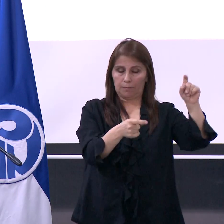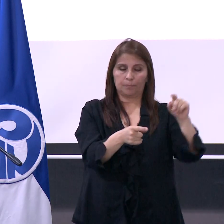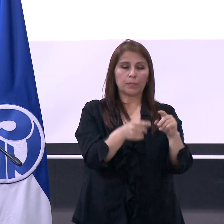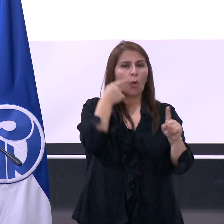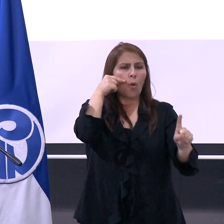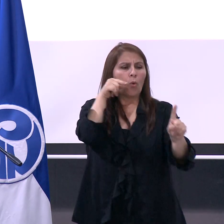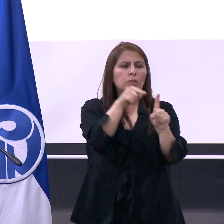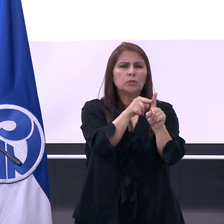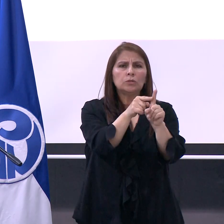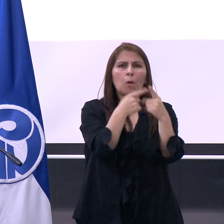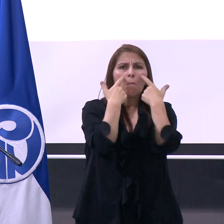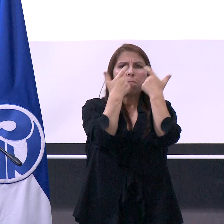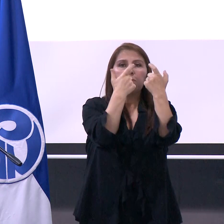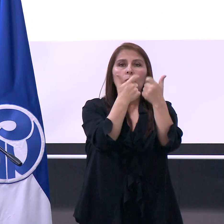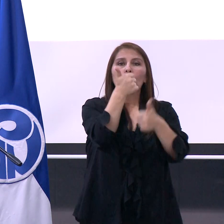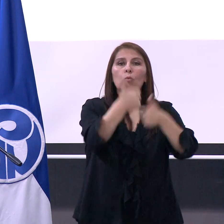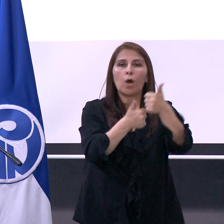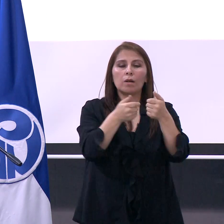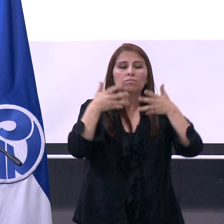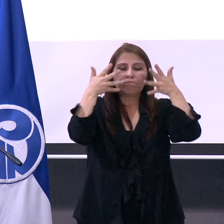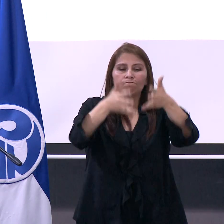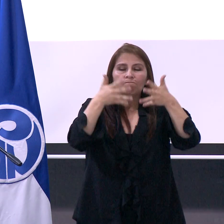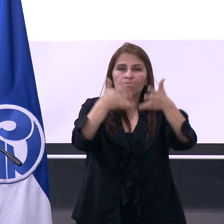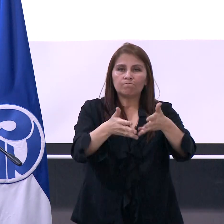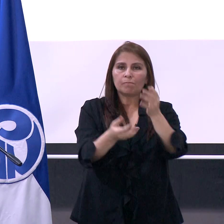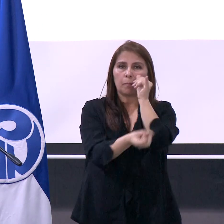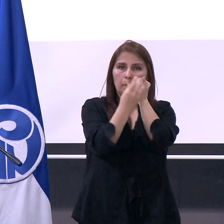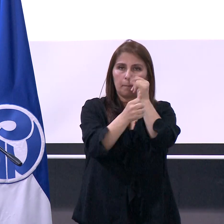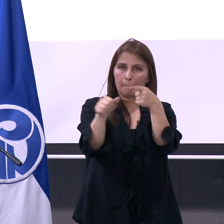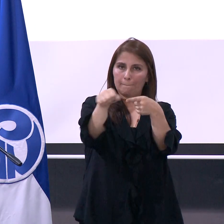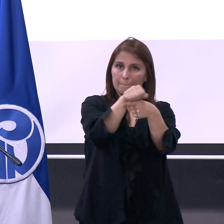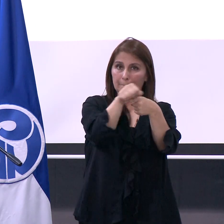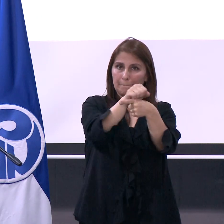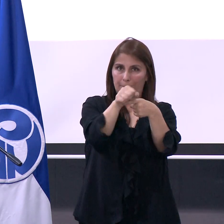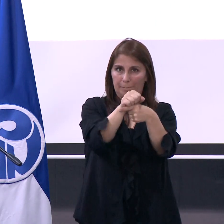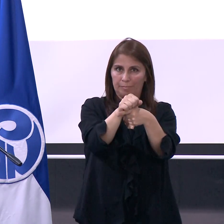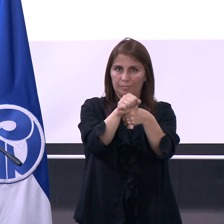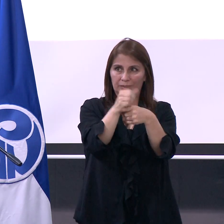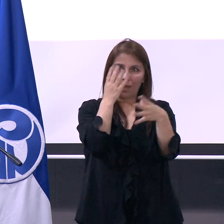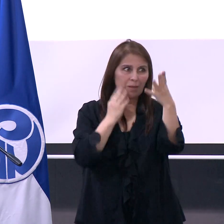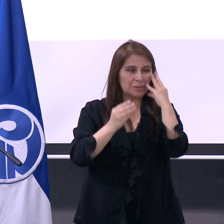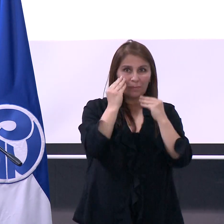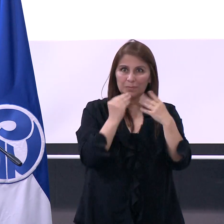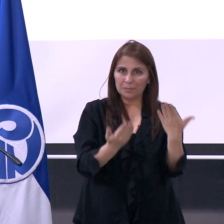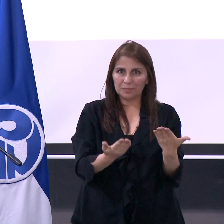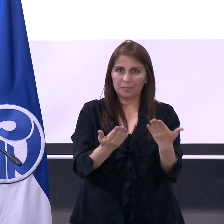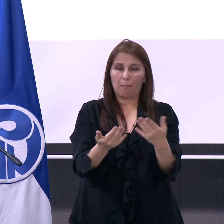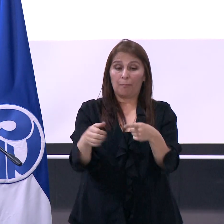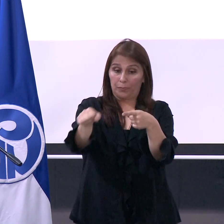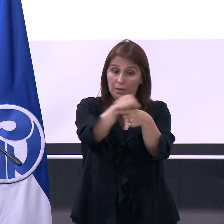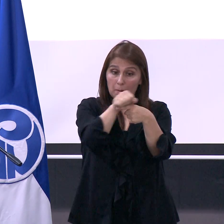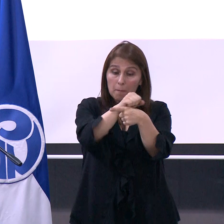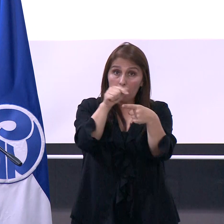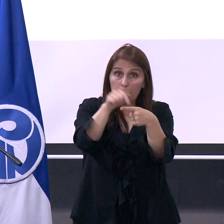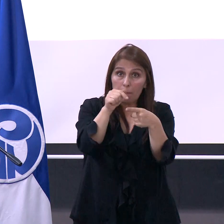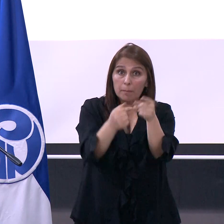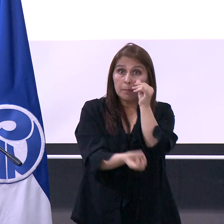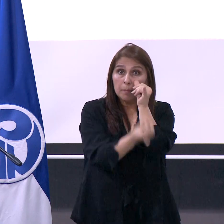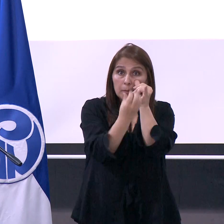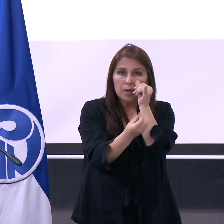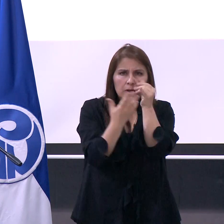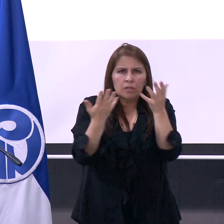era la enseñanza de la pedagogía práctica razón por la cual las prácticas pedagógicas